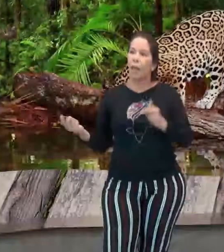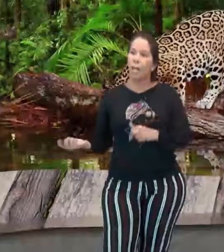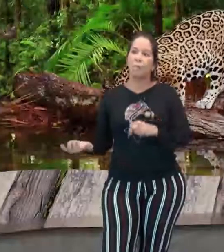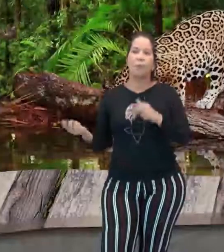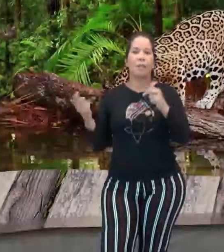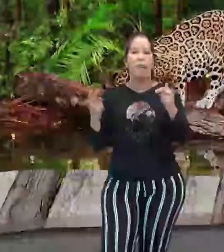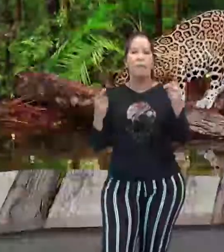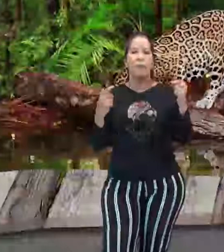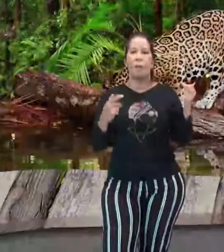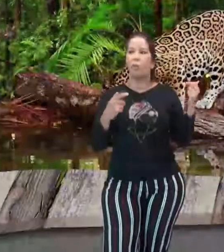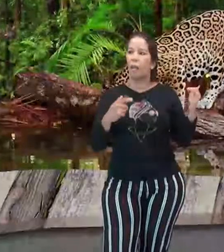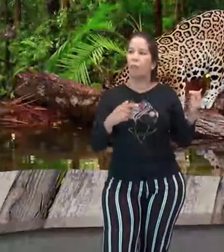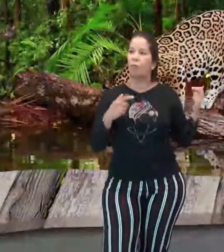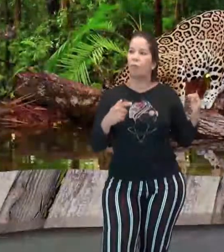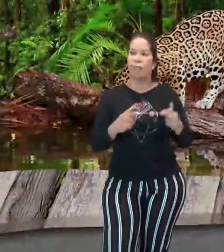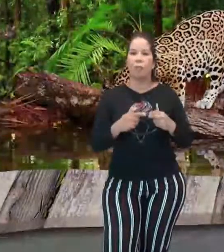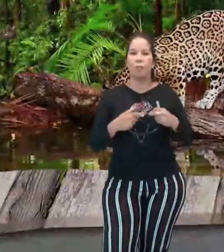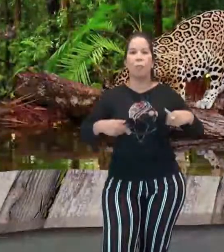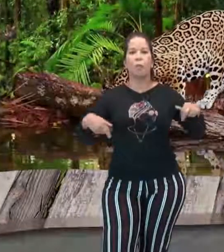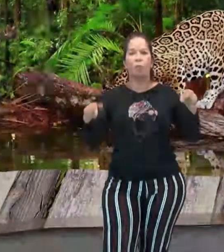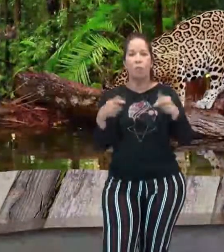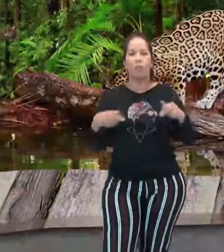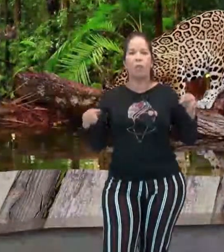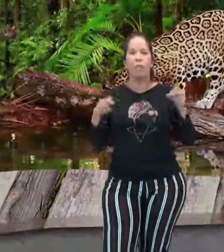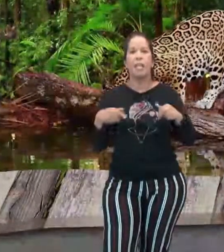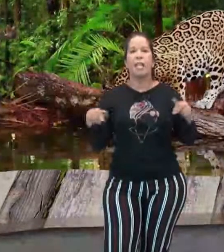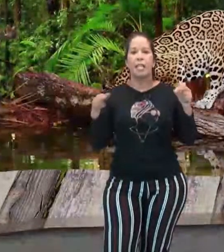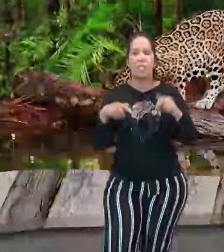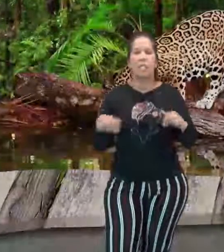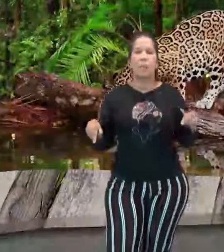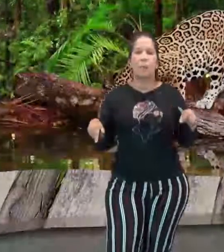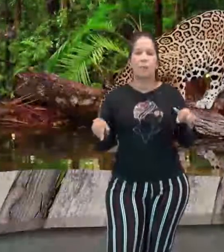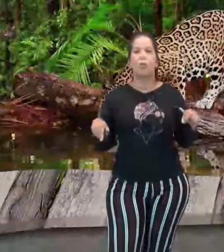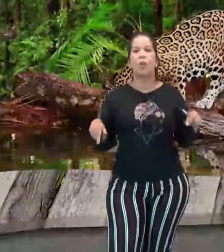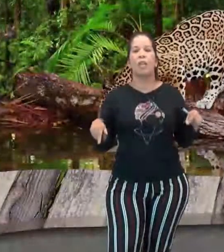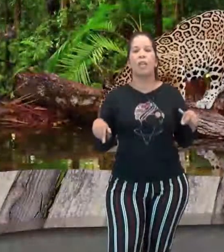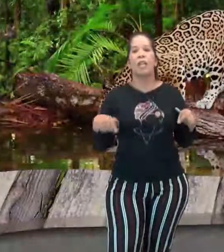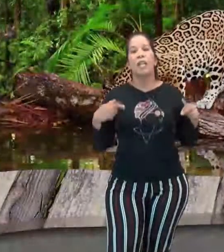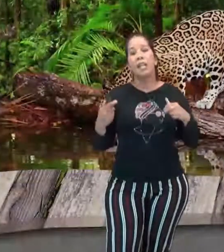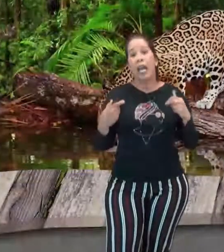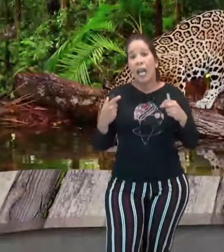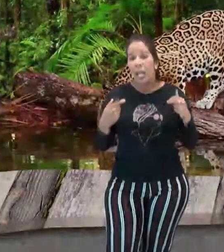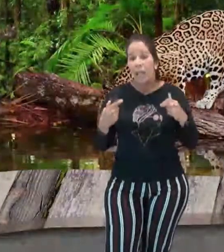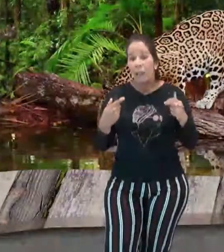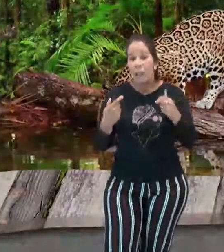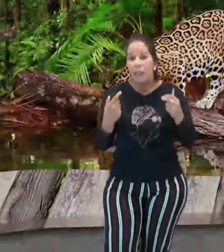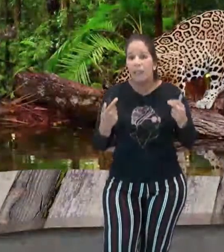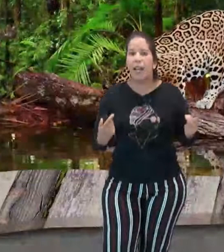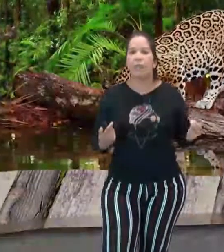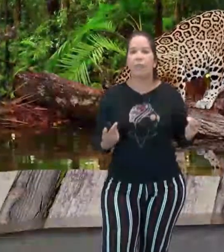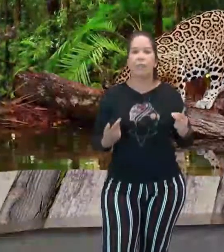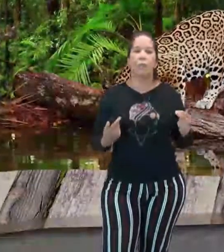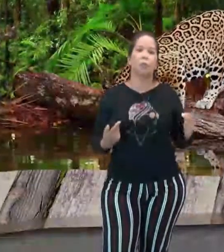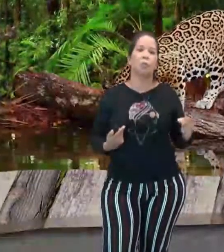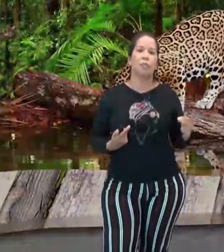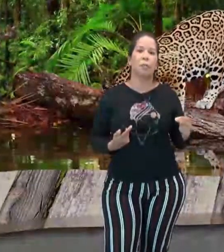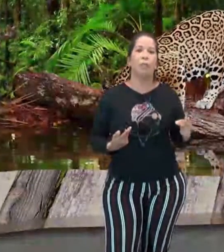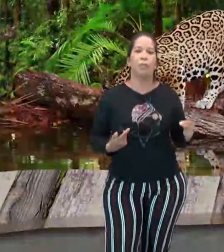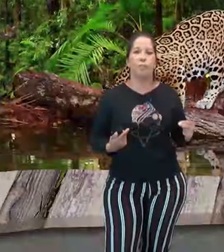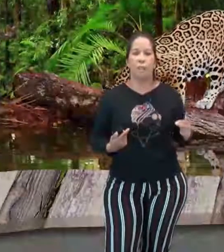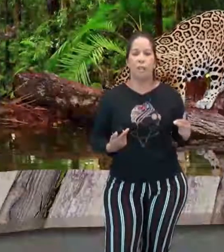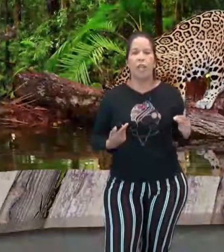são responsáveis, então, por estar produzindo, né, nutrindo ali esses espermatozoides lá no berçário, que são os